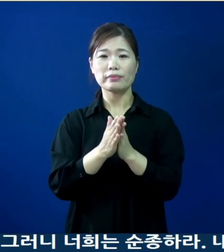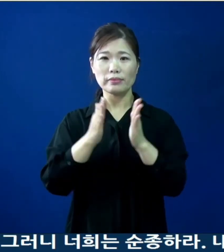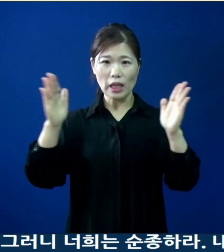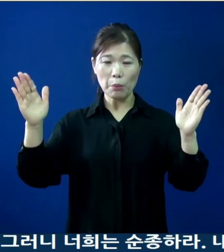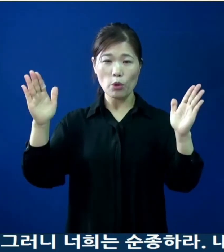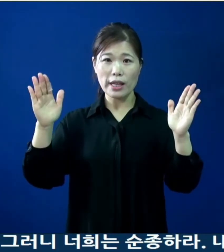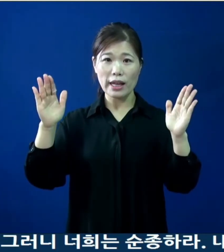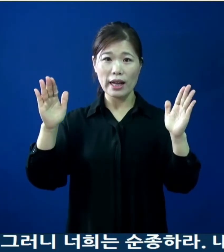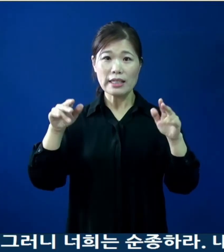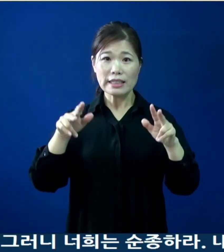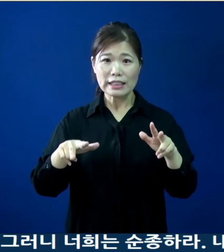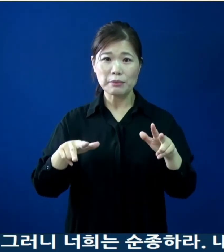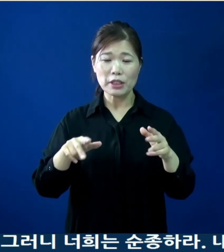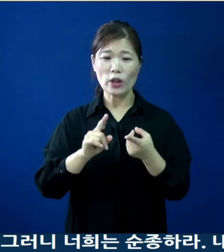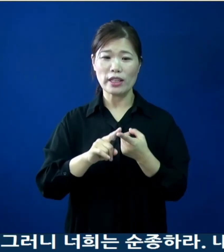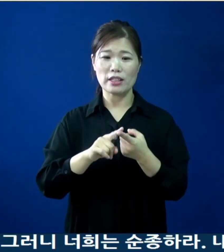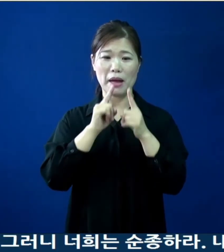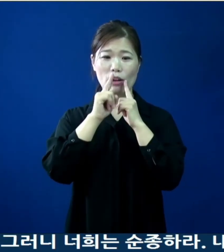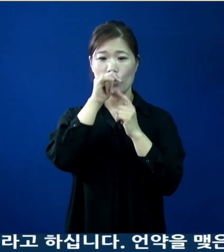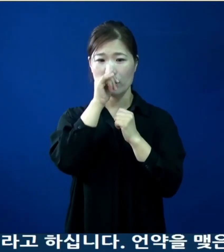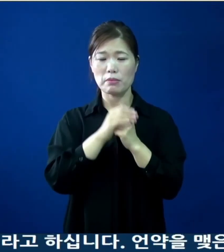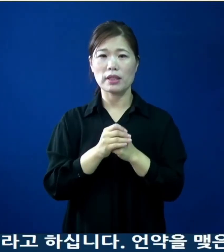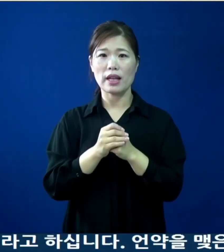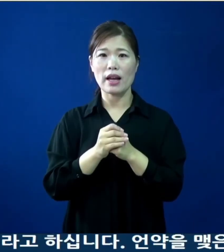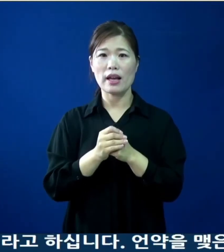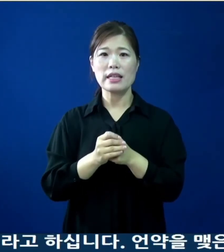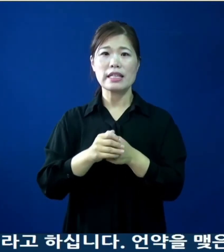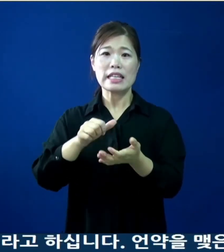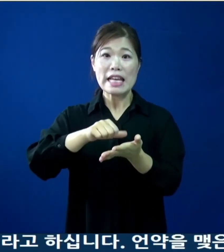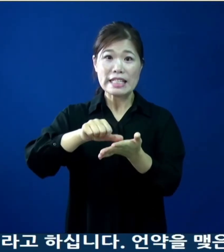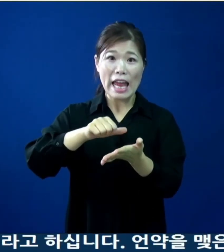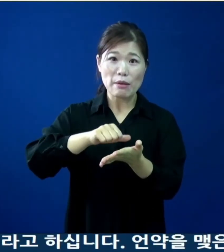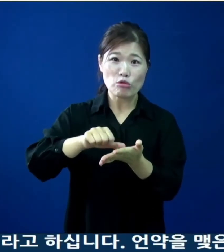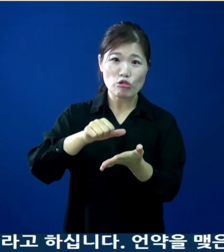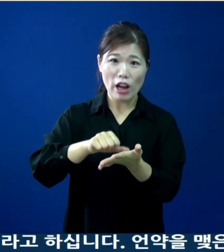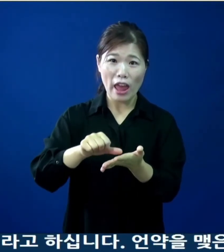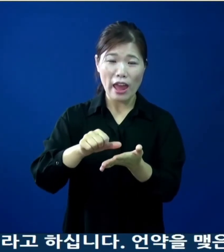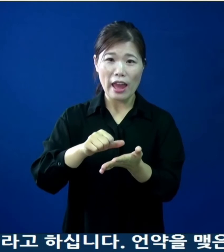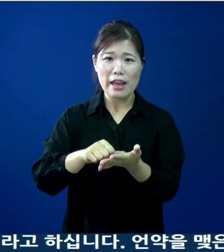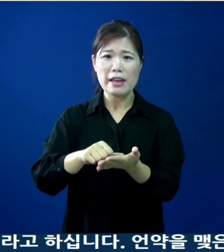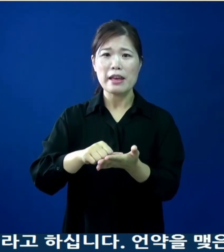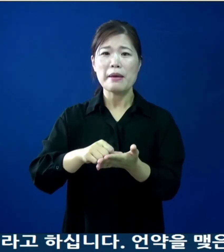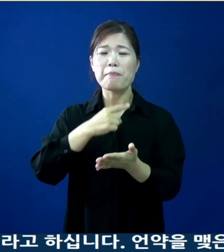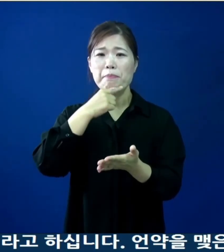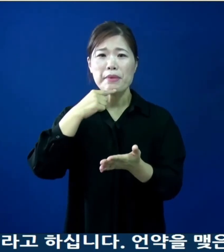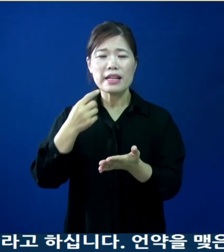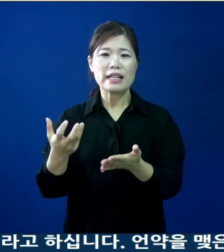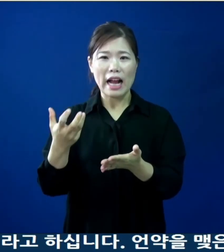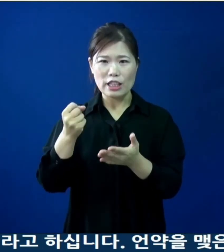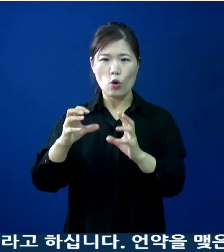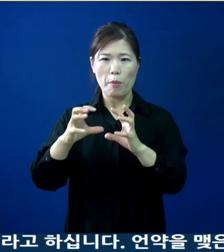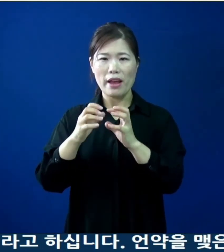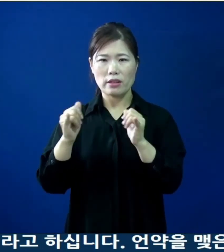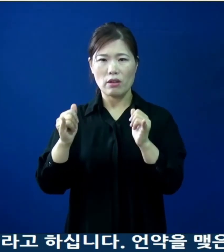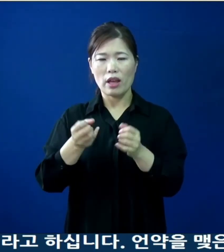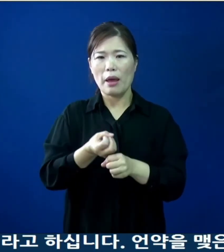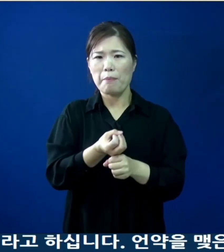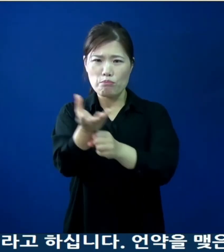앞에서 제물을 잡았습니다. 제물의 피를 가지고 백성에게 뿌리며